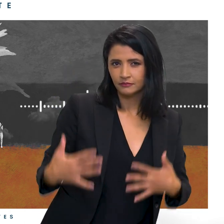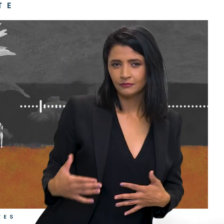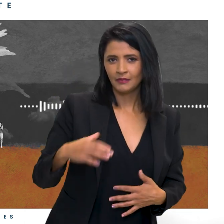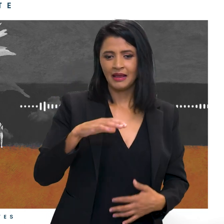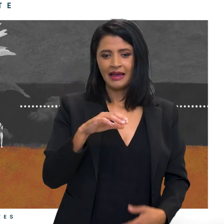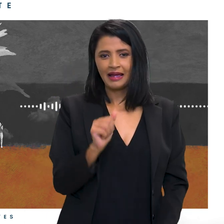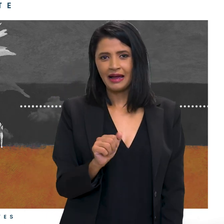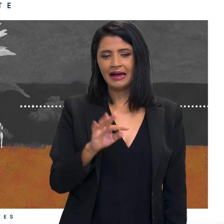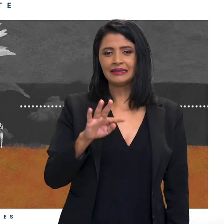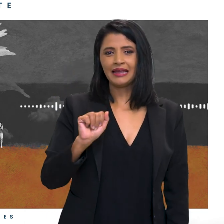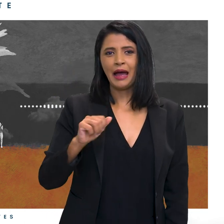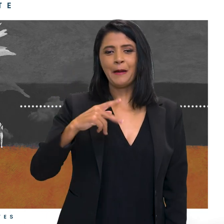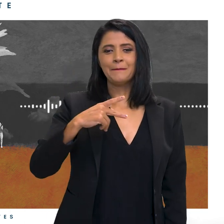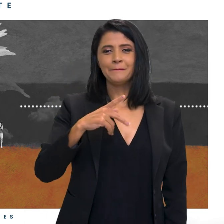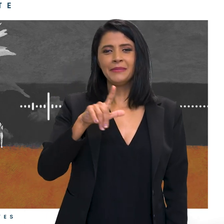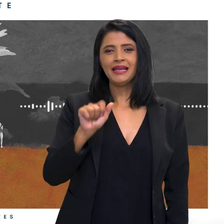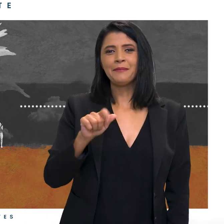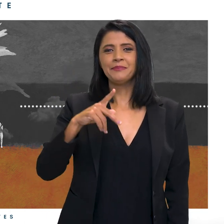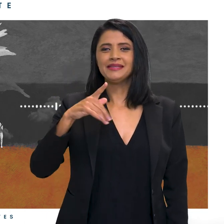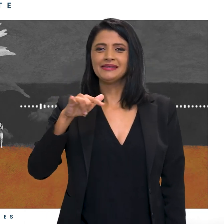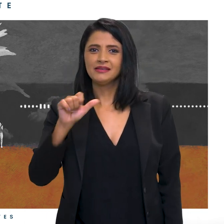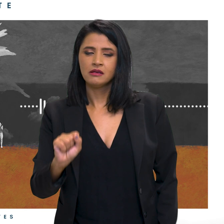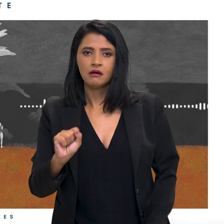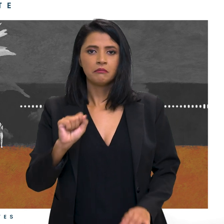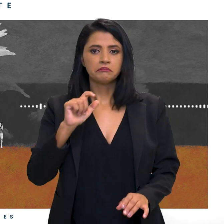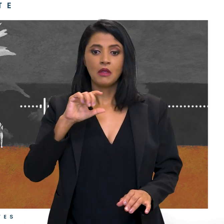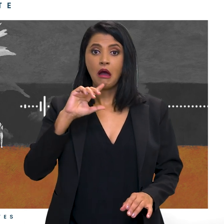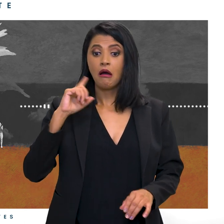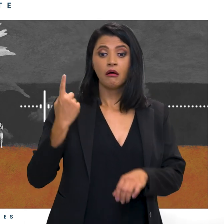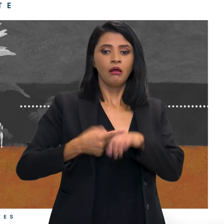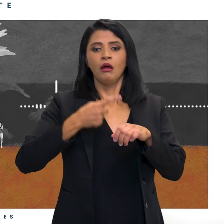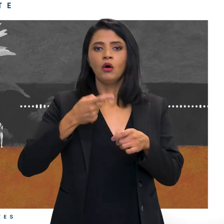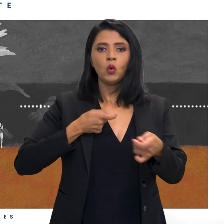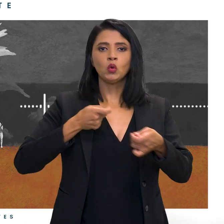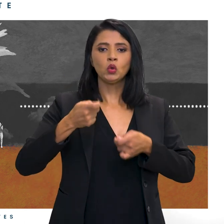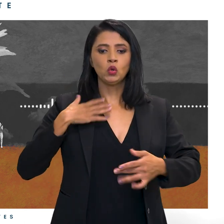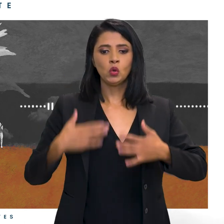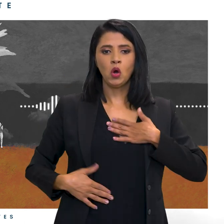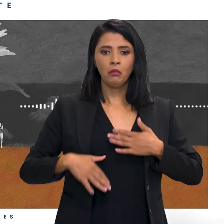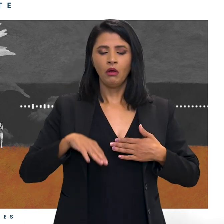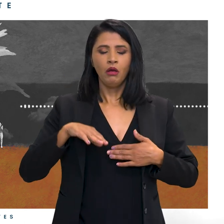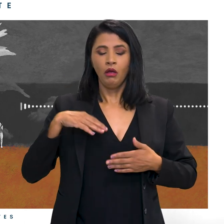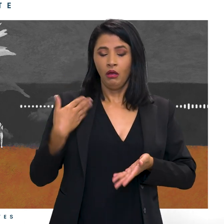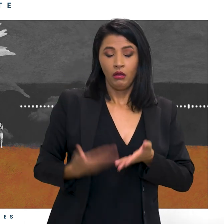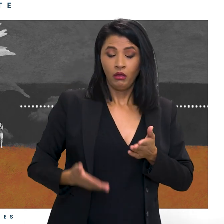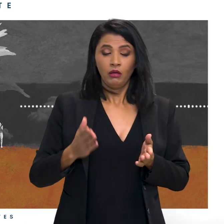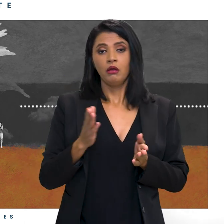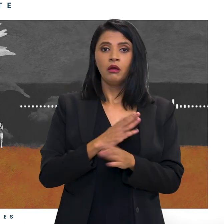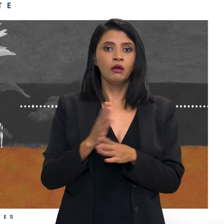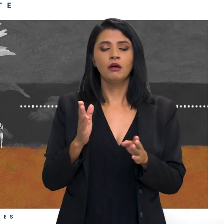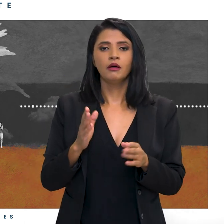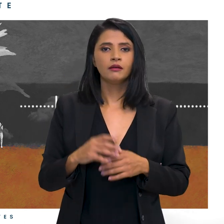E uma breve explicação. Cataplexia é a perda breve e repentina do controle do corpo.